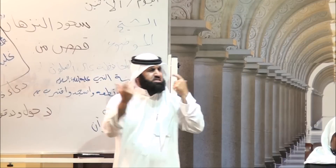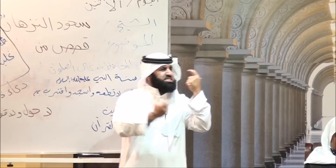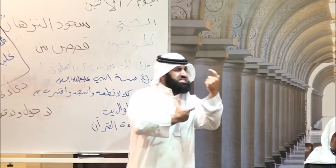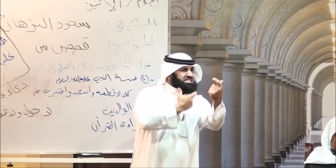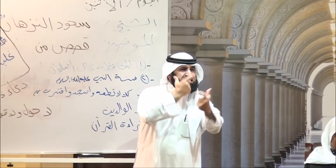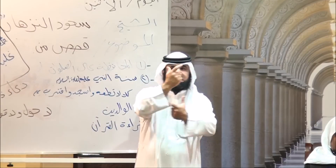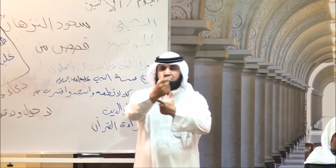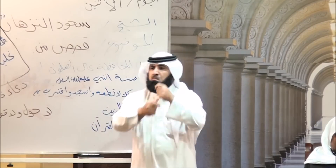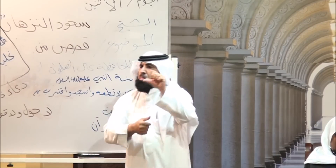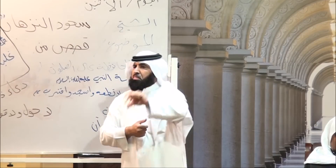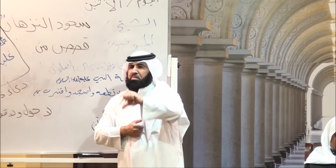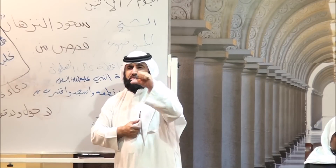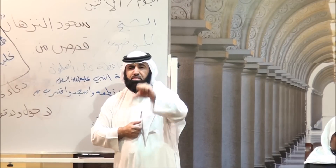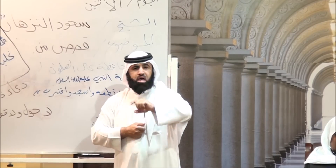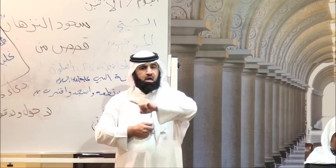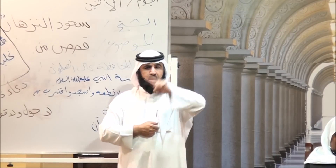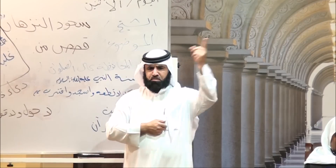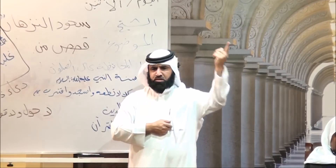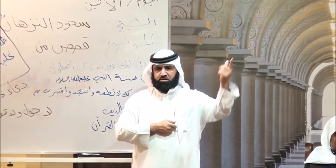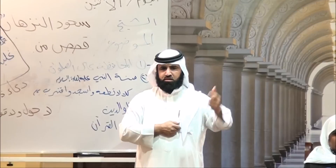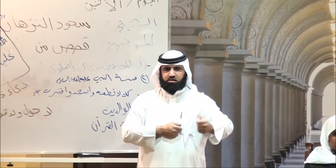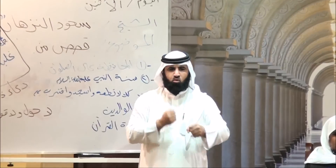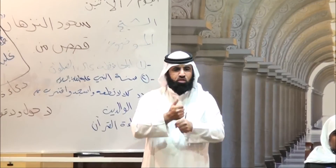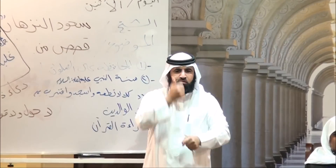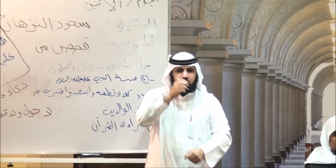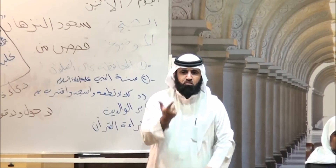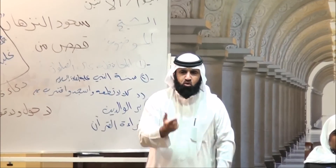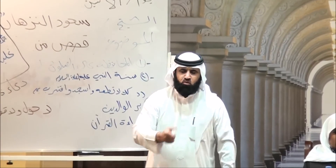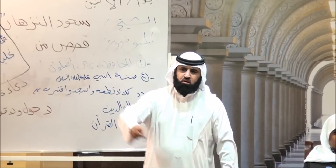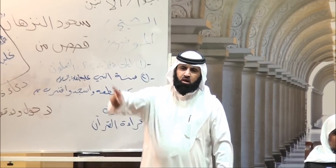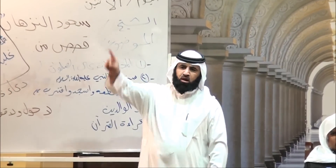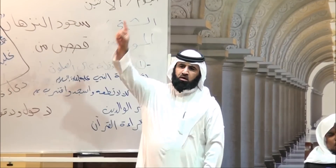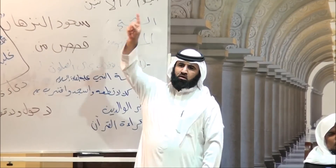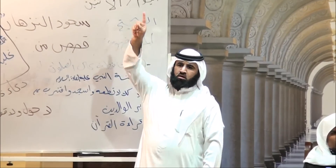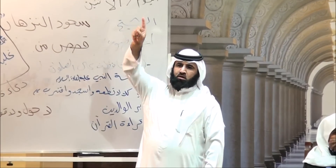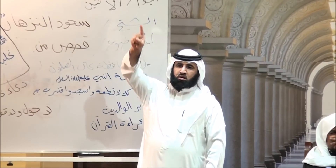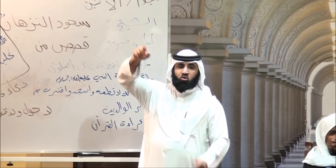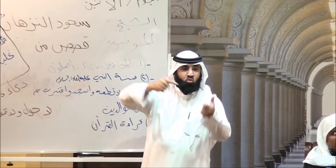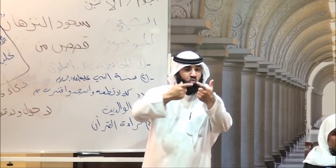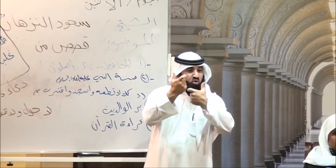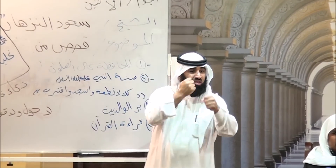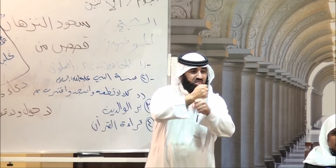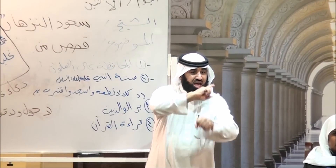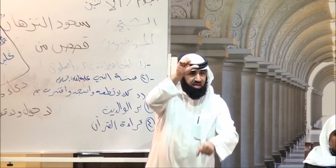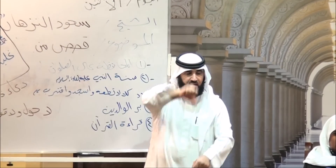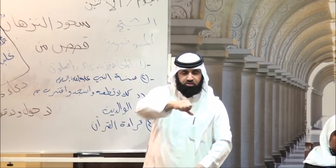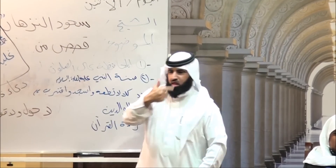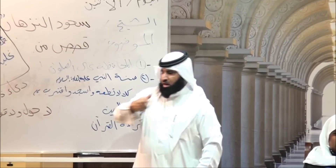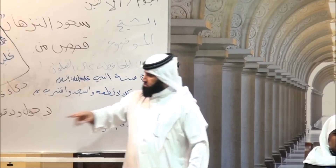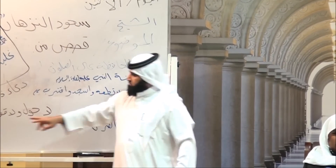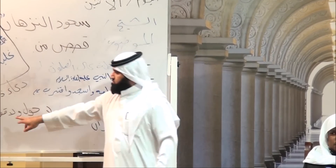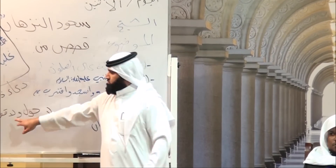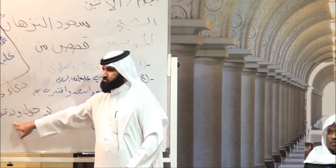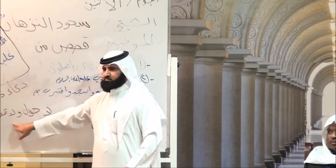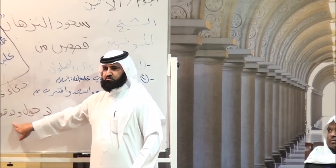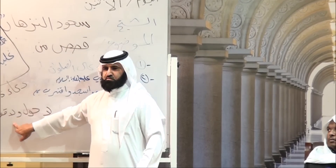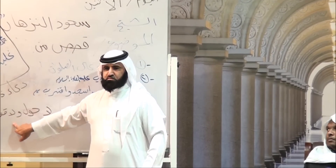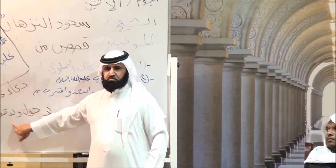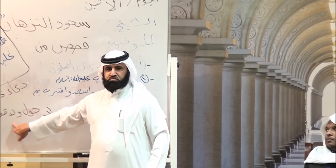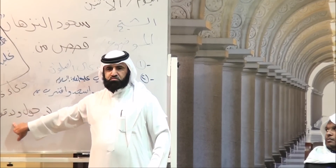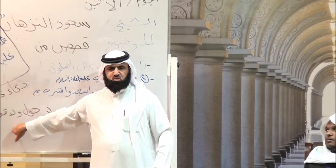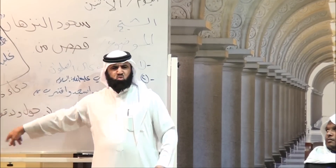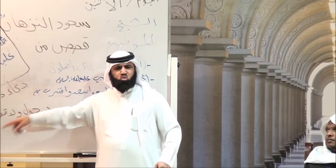لم يرزق الوظيفة إلا الله. كم من واحد يبحث عن